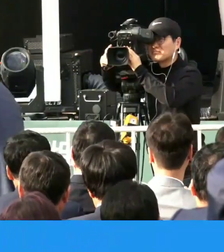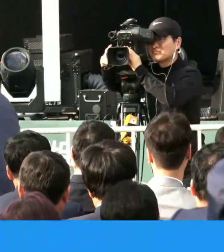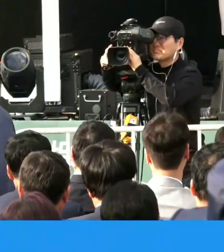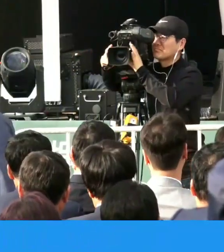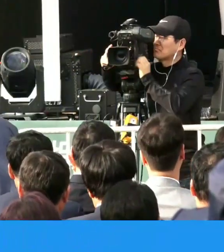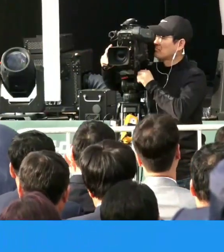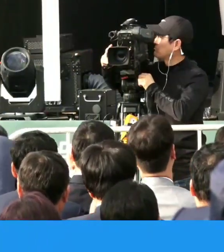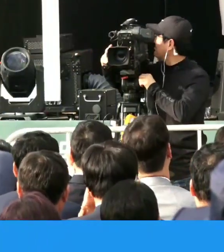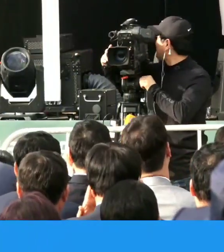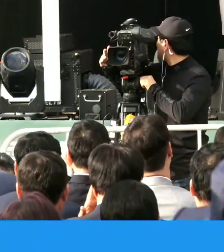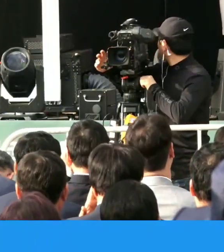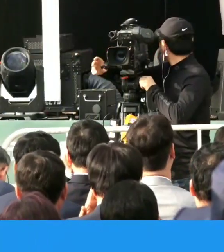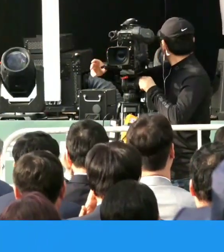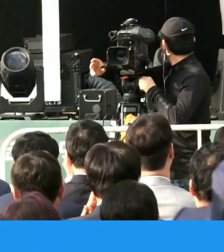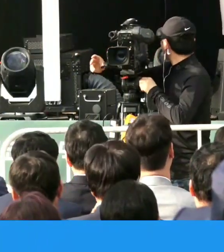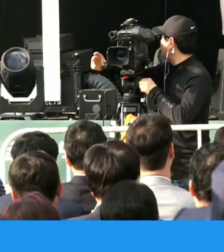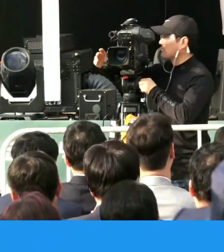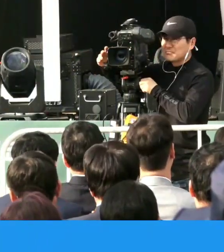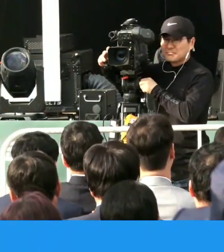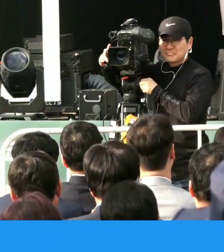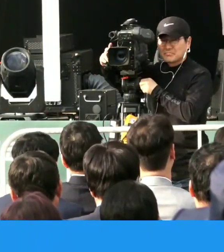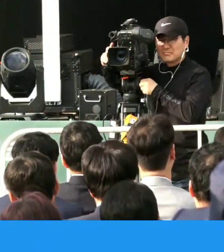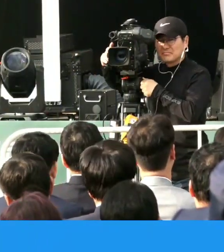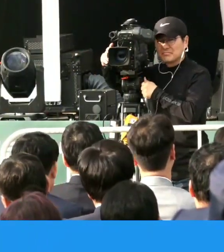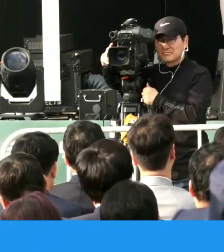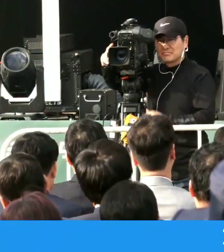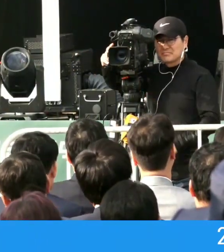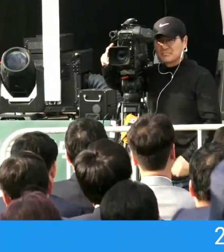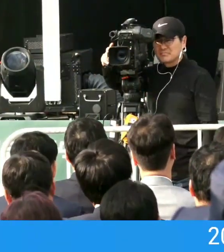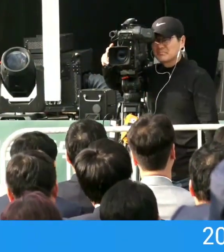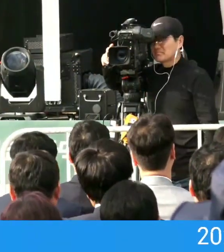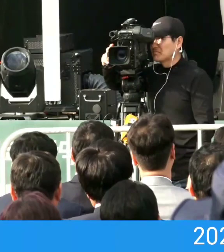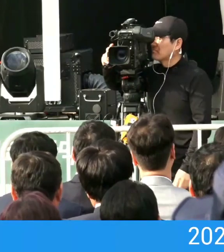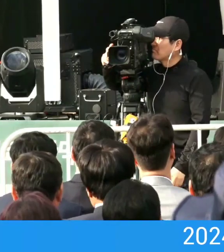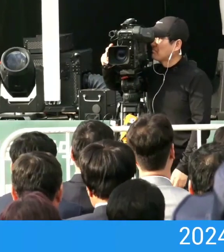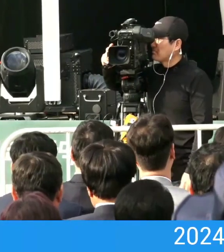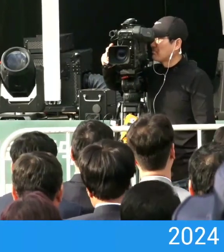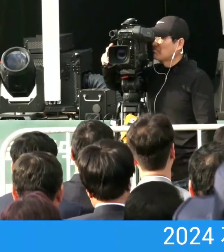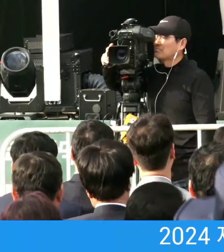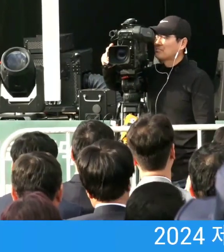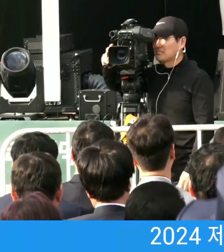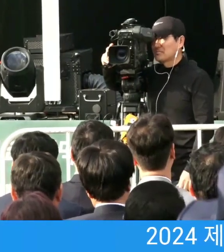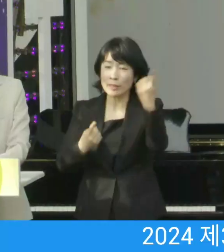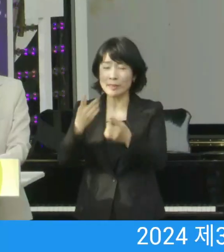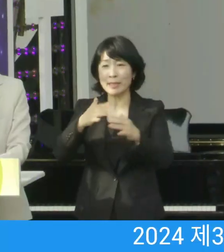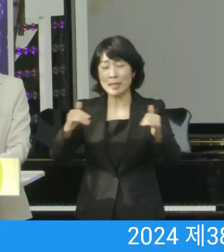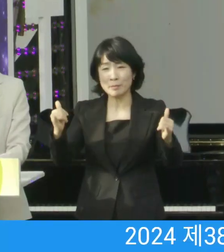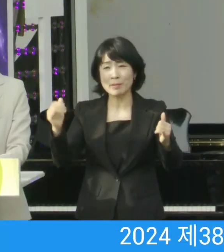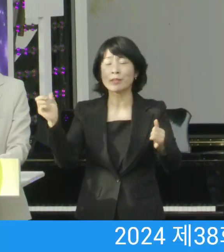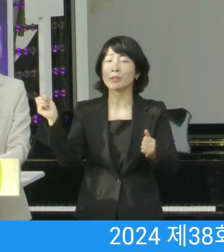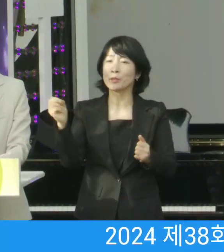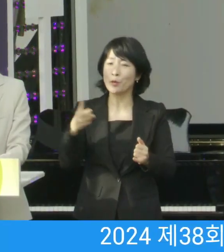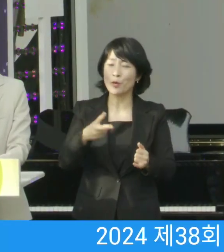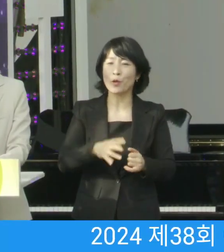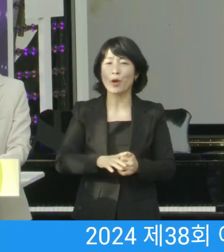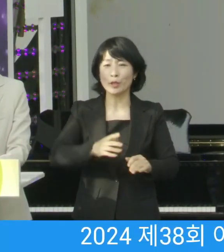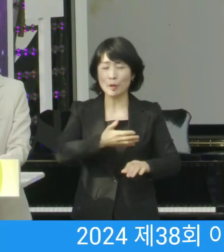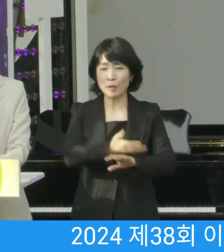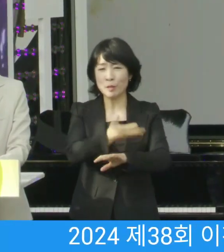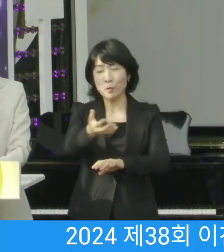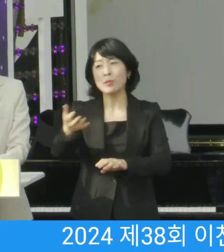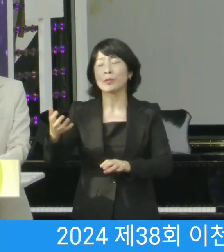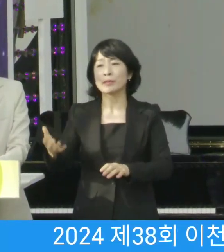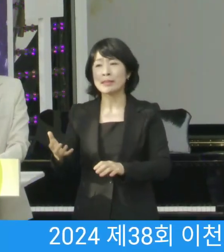네, 감사합니다. 도자기 축제에 많은 관심을 가져주시고 귀한 걸음 해주신 경기도 내 시장님들과 국내 교류